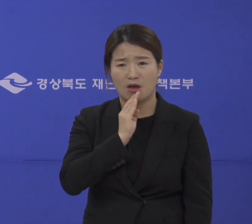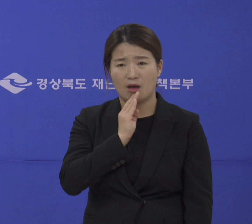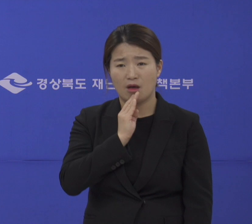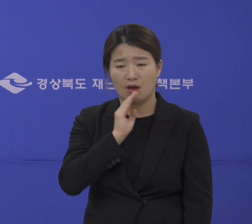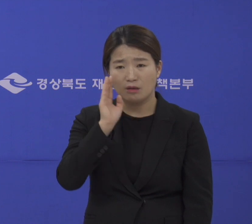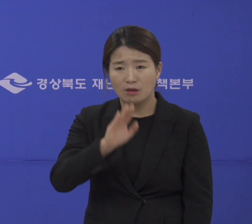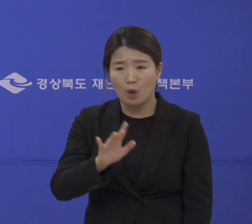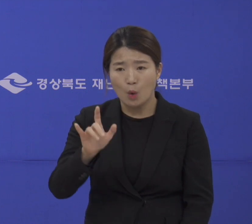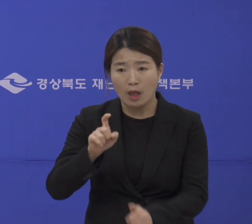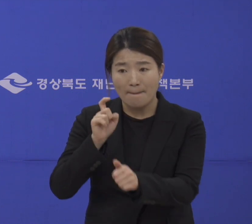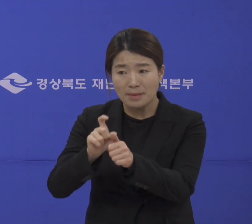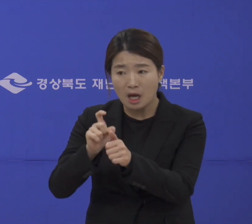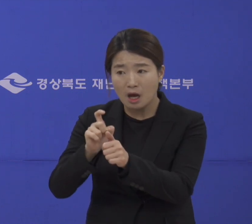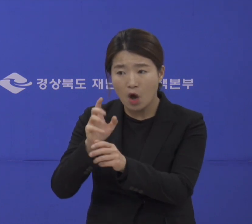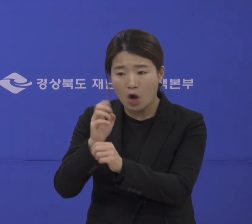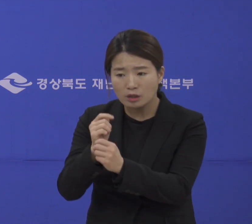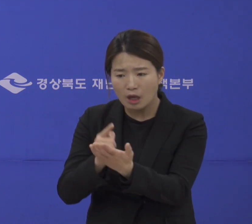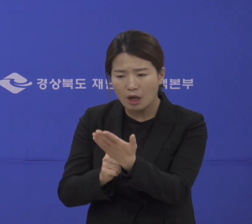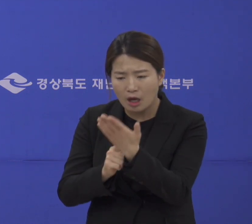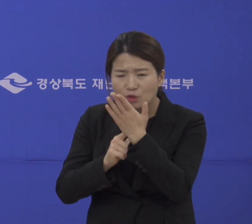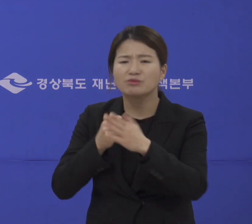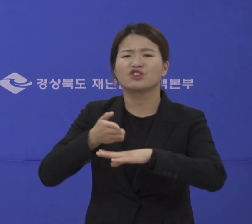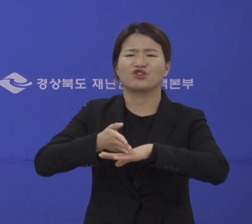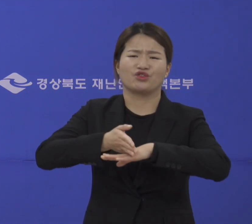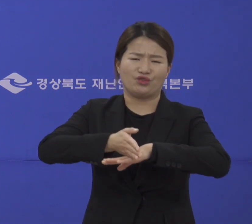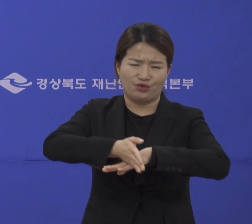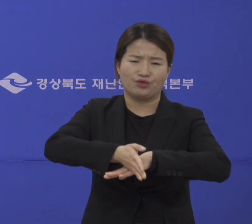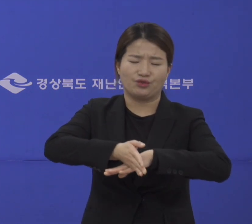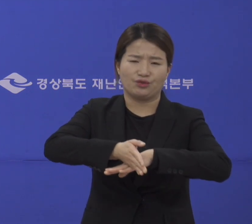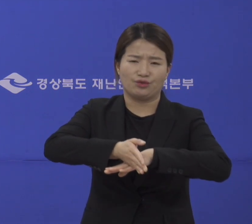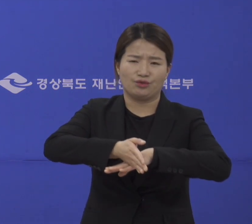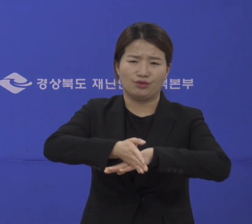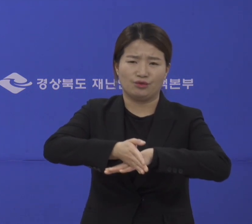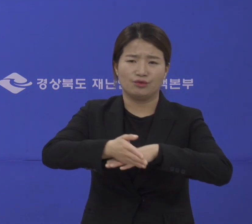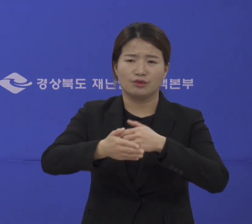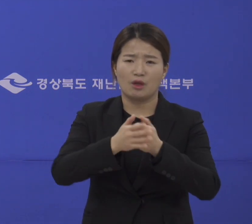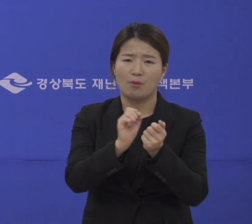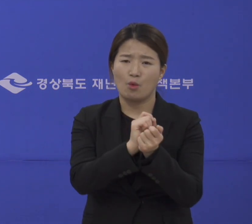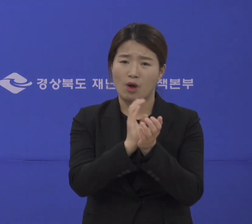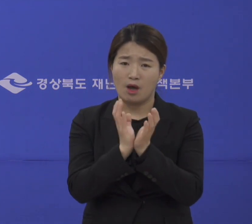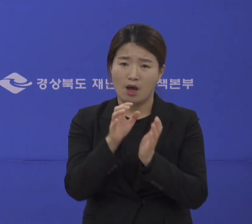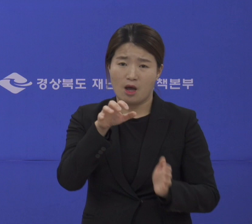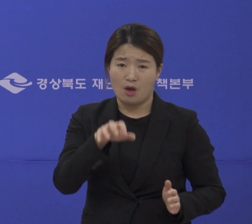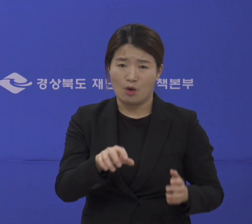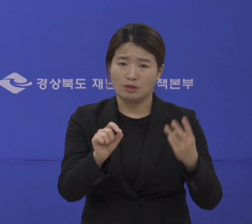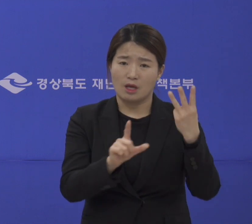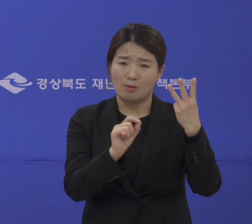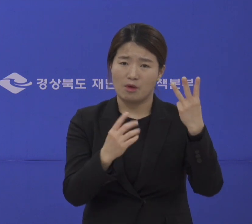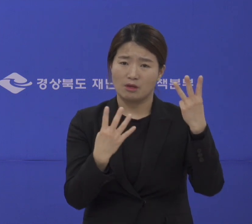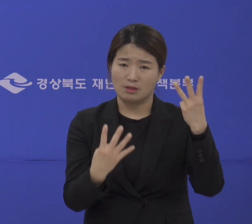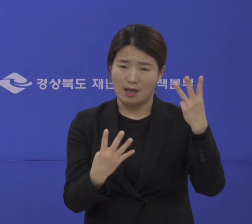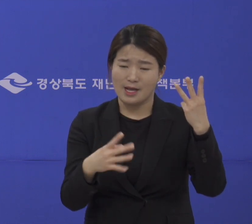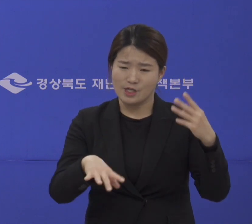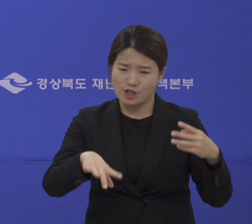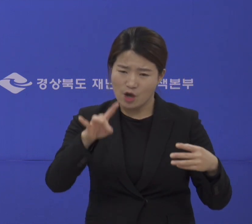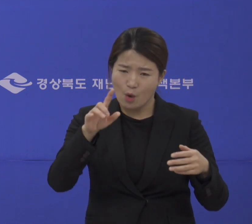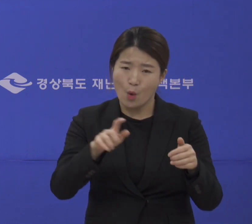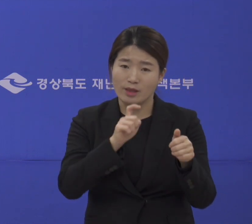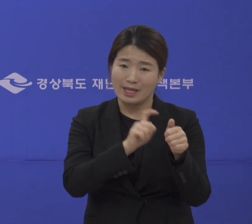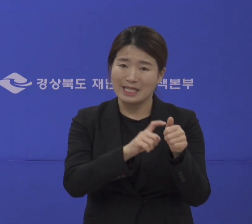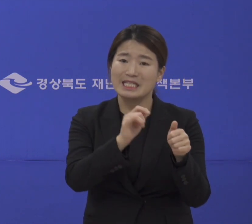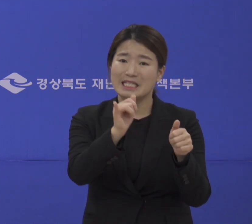조금 길어지는 이런 경우가 있는 것 같습니다. 그래서 봉화에 3월 4일 날 첫